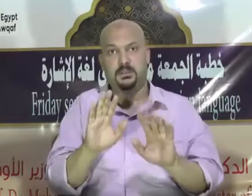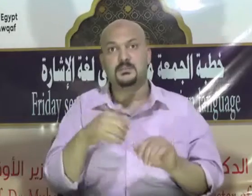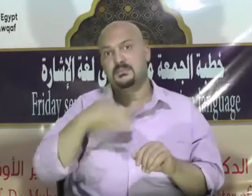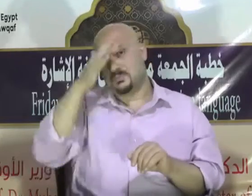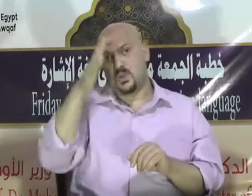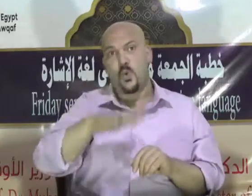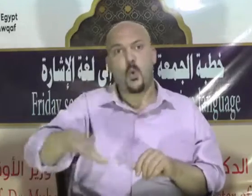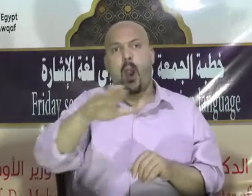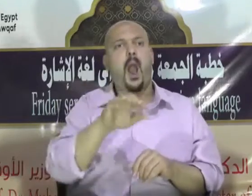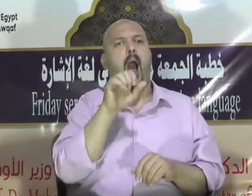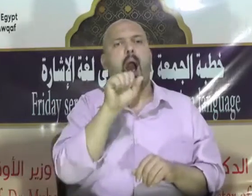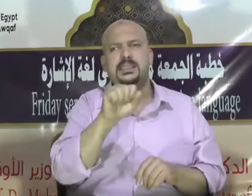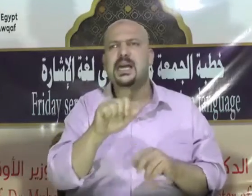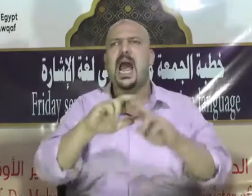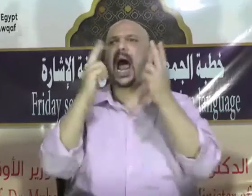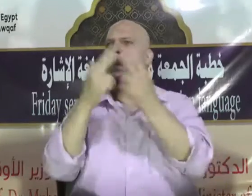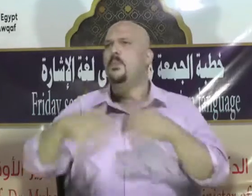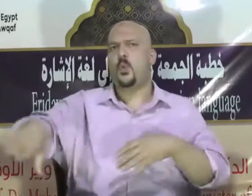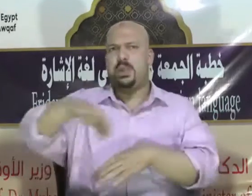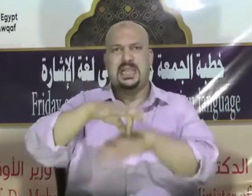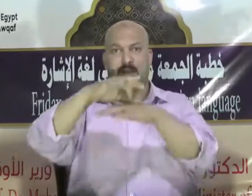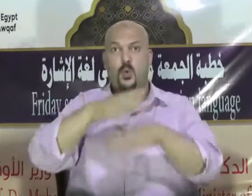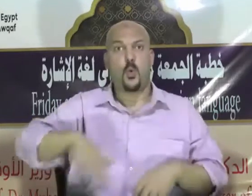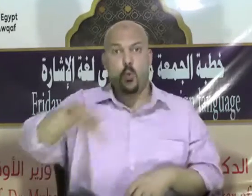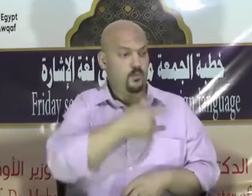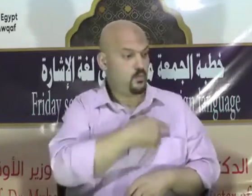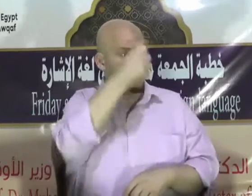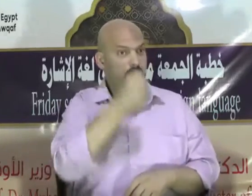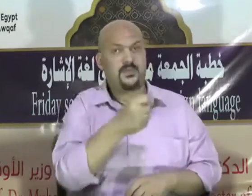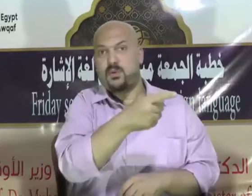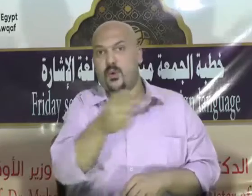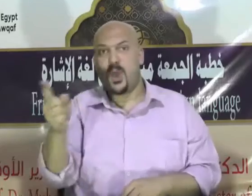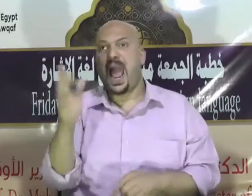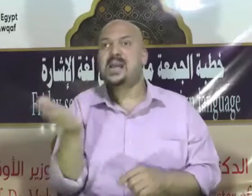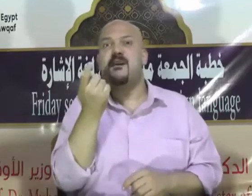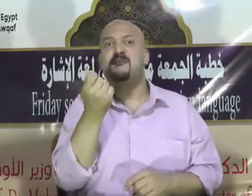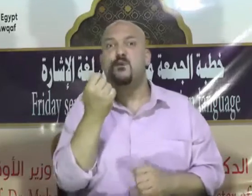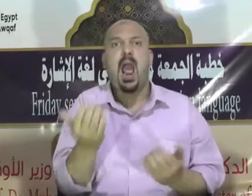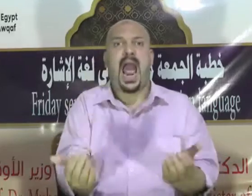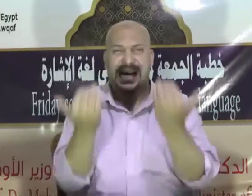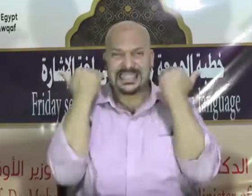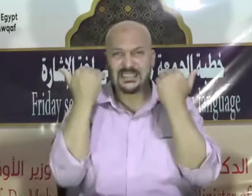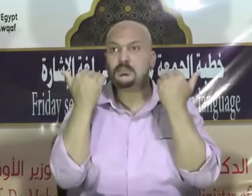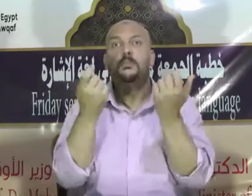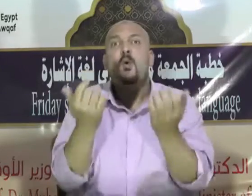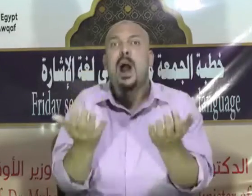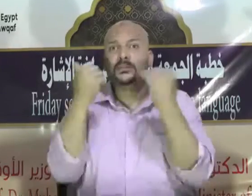يا أيها الذين آمنوا لا تأكلوا أموالكم بينكم